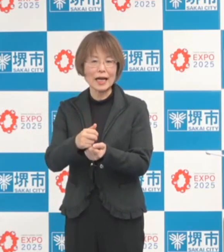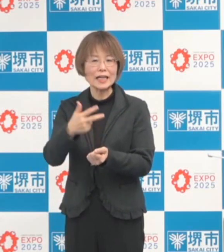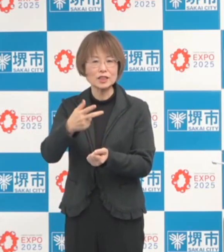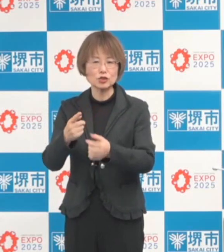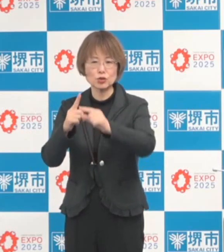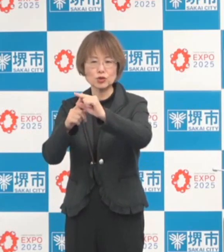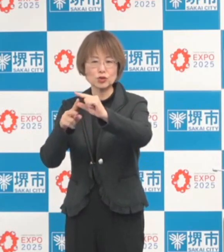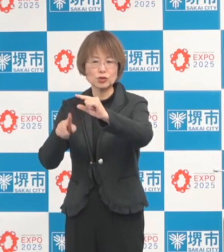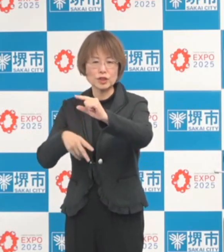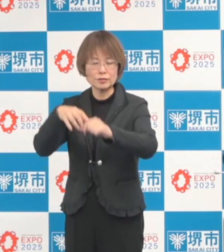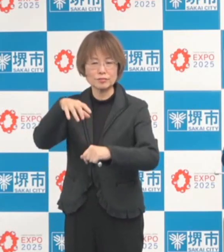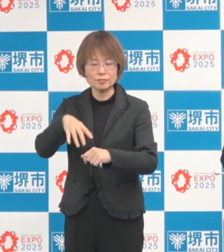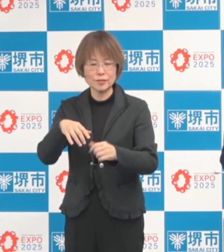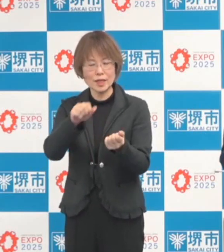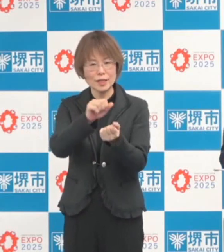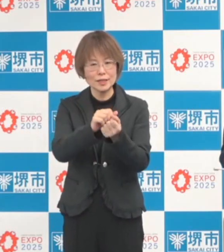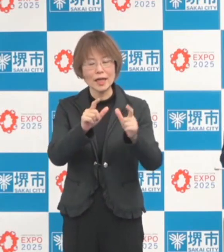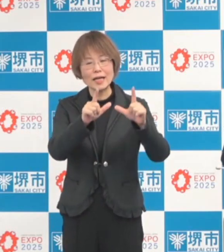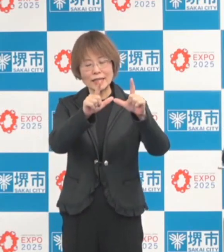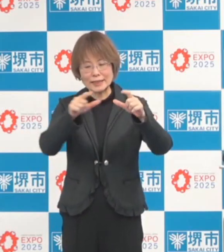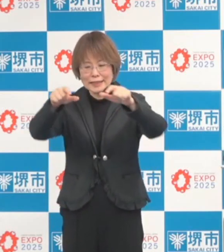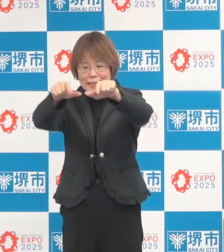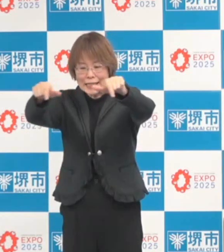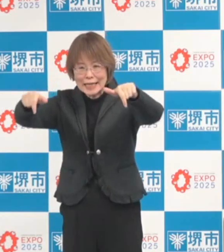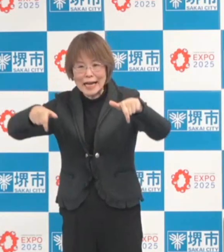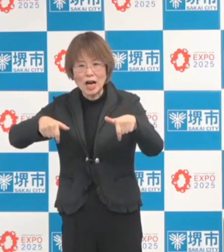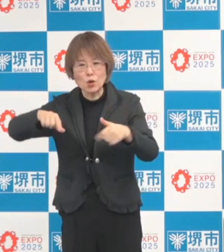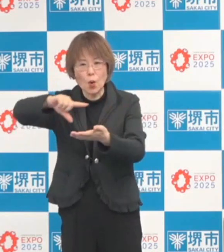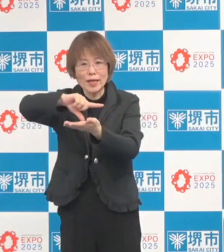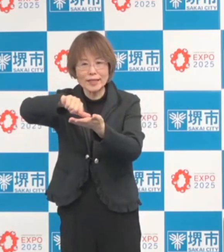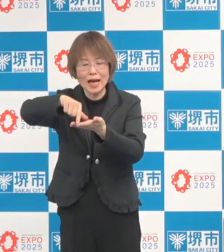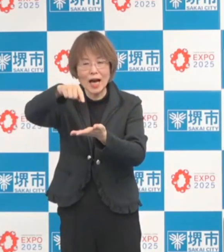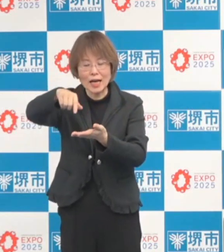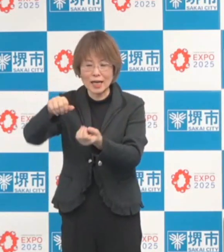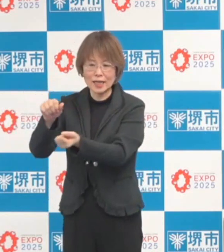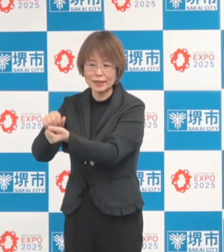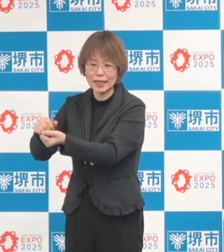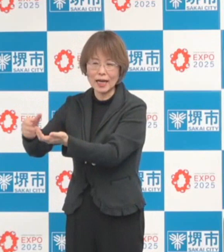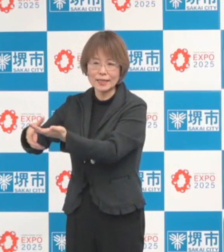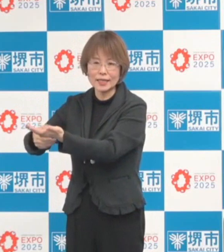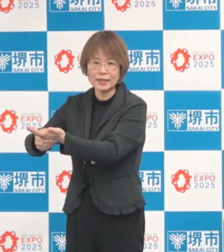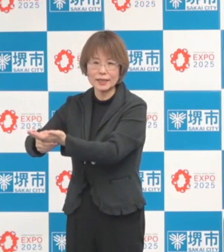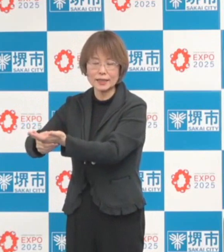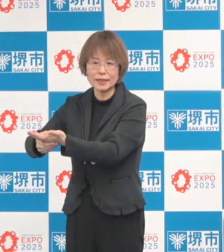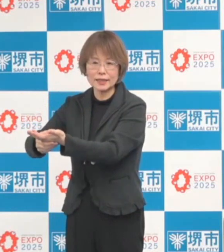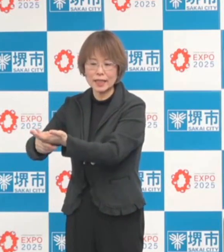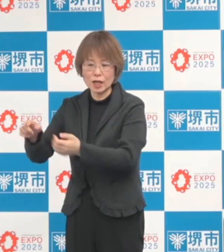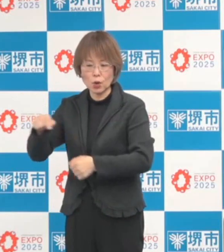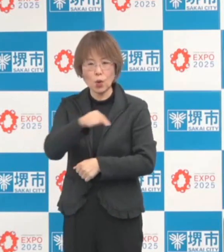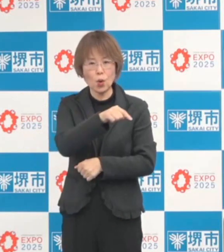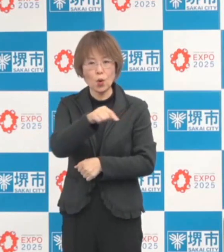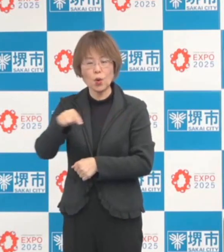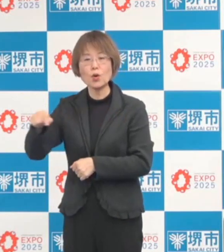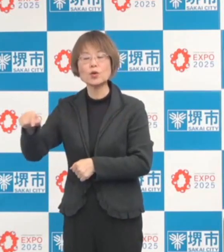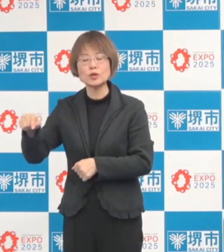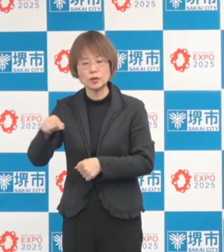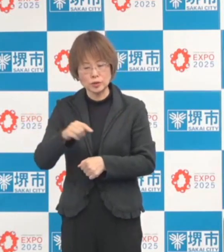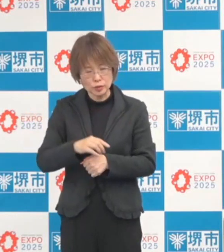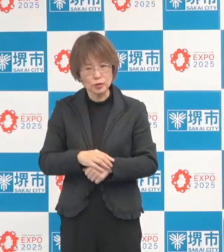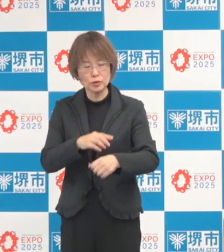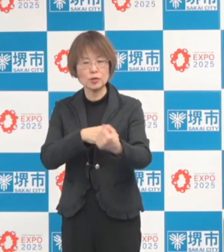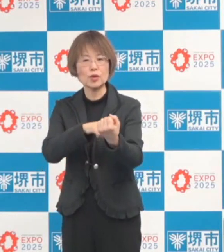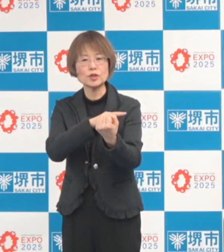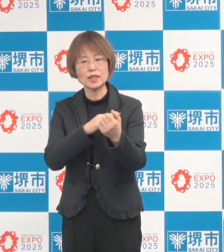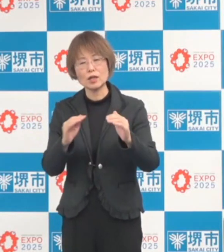心地、堺東観光エリア、そして堺駅というこの都心部のブランド力向上